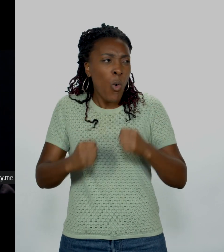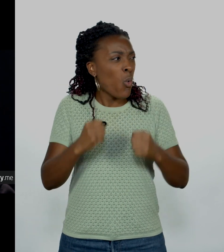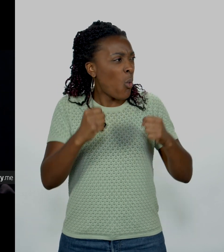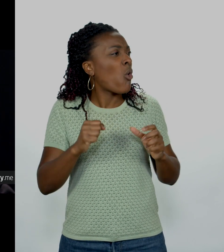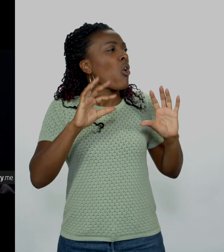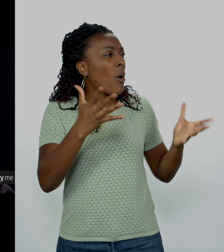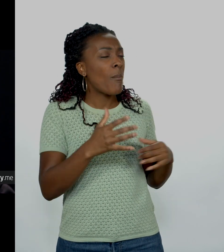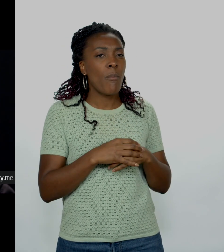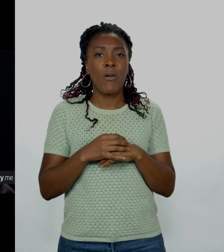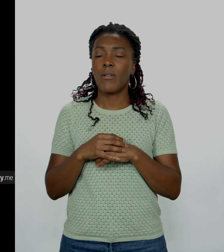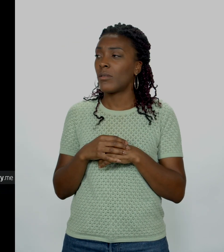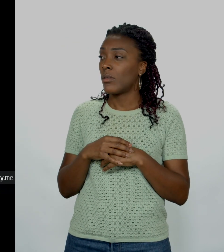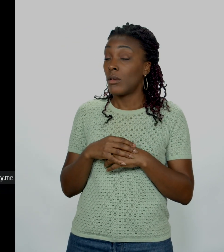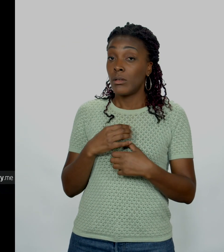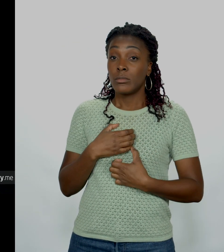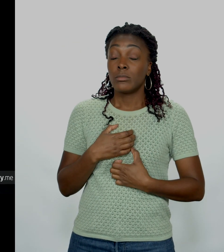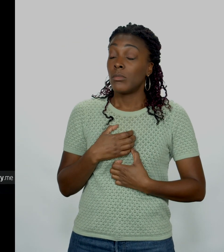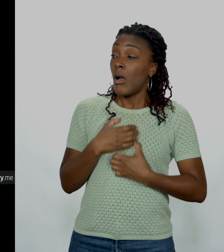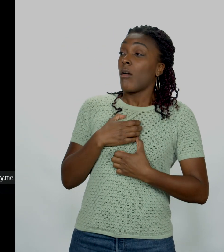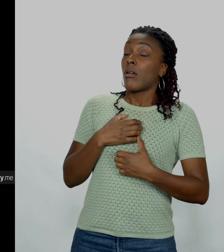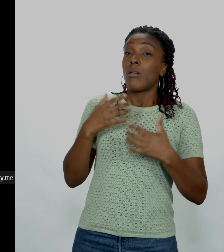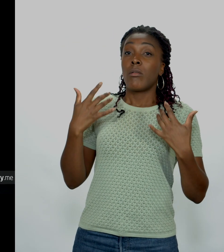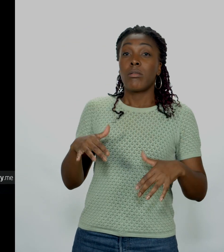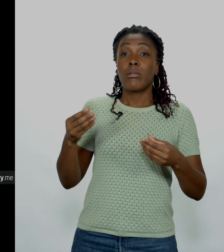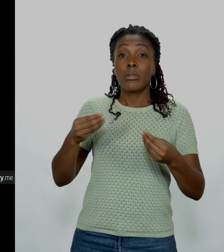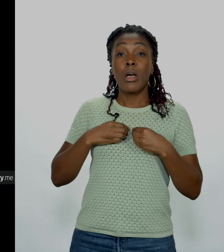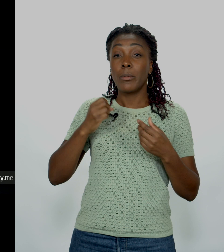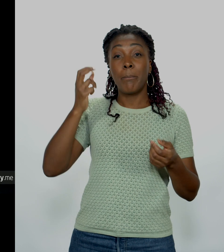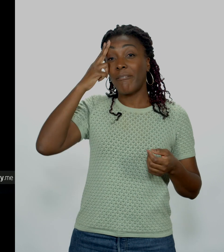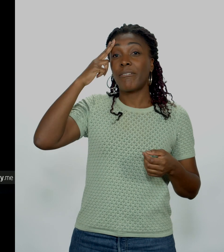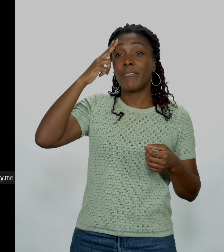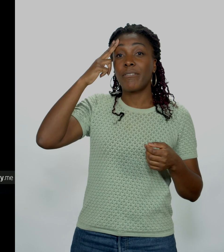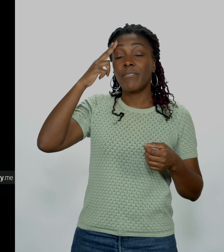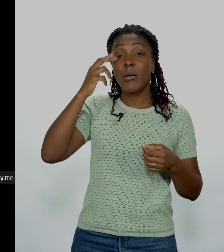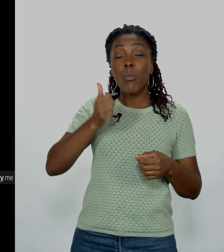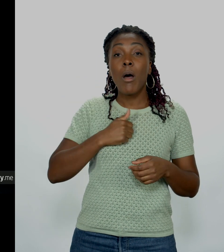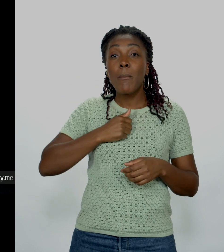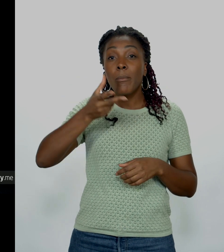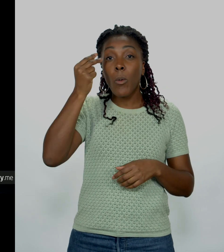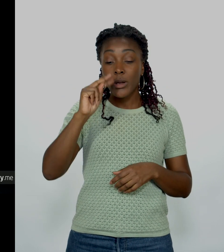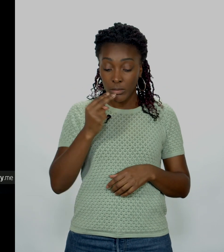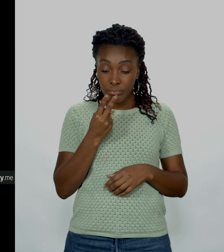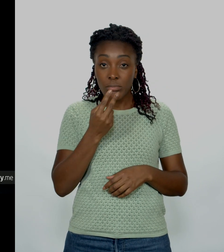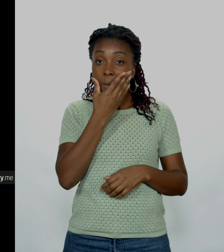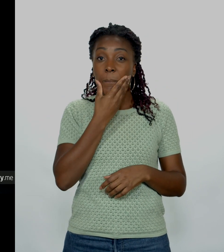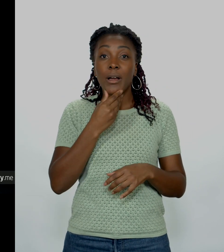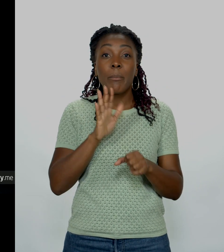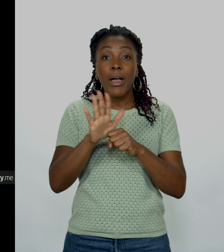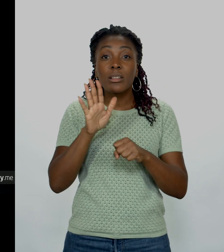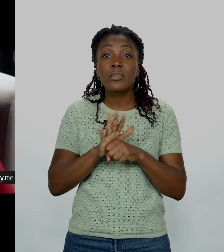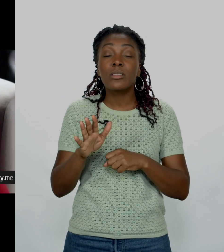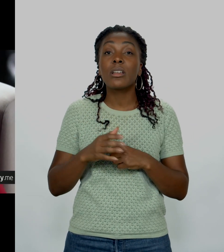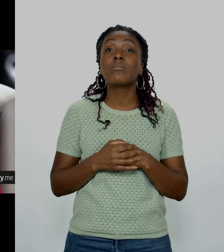avec autant de graisse. » C'était une phrase qui a changé ma vie. C'est là que j'ai réalisé que j'étais pas assez